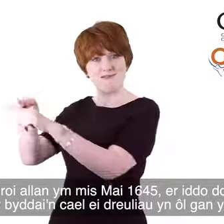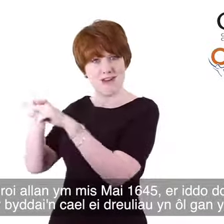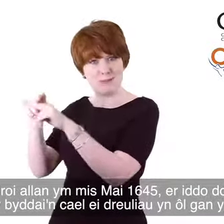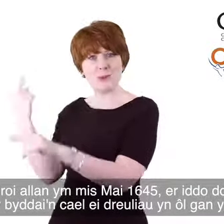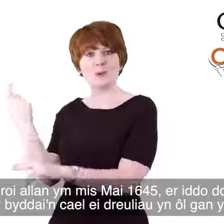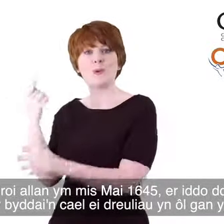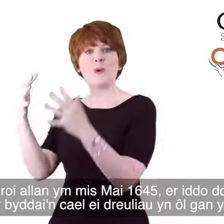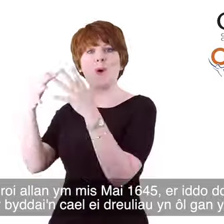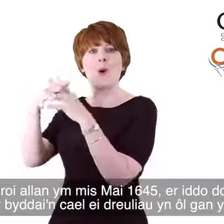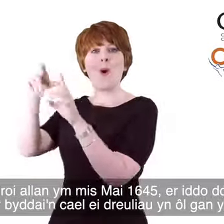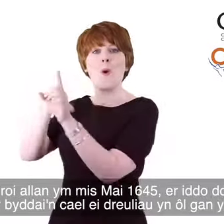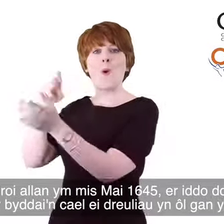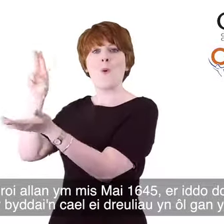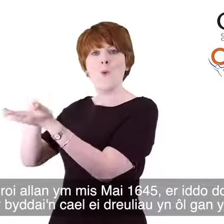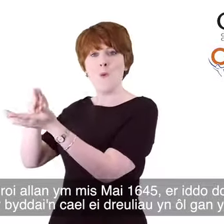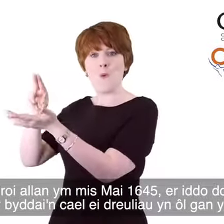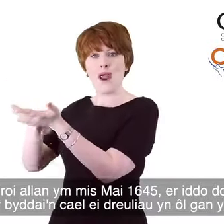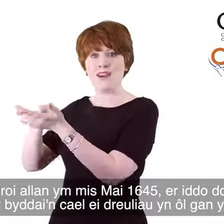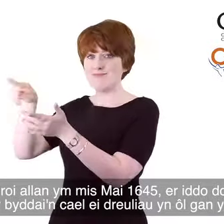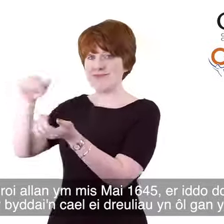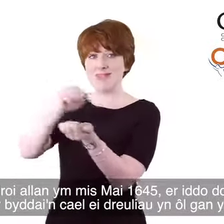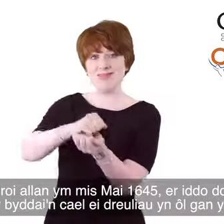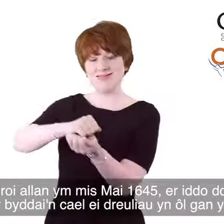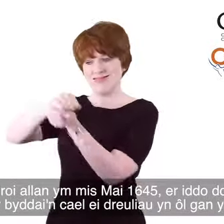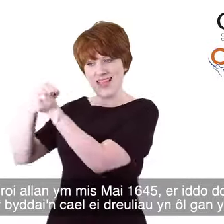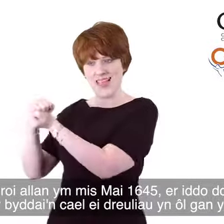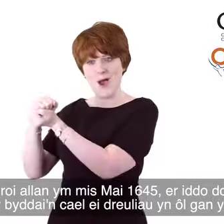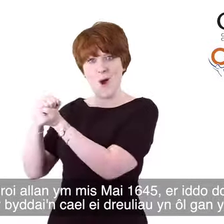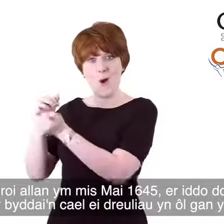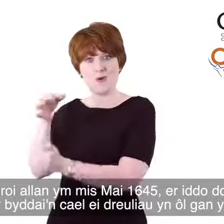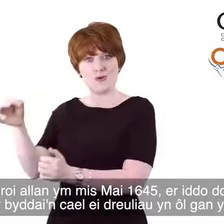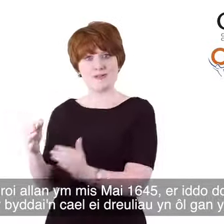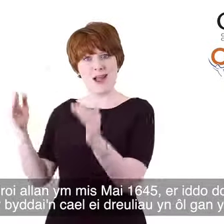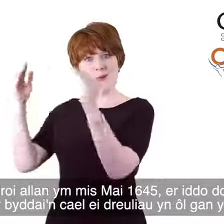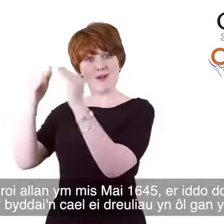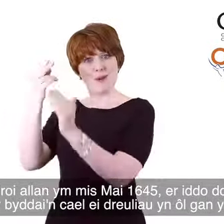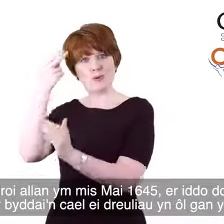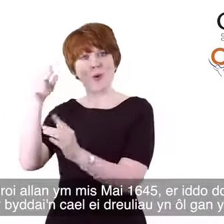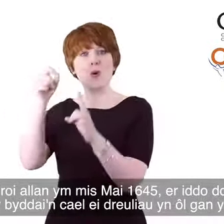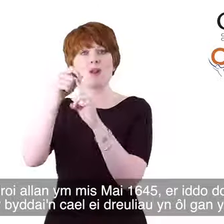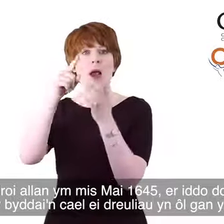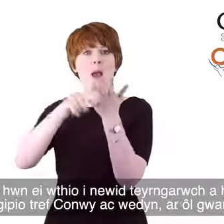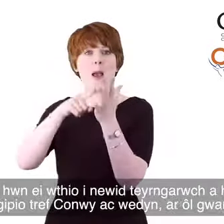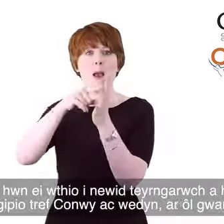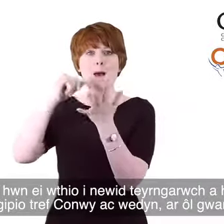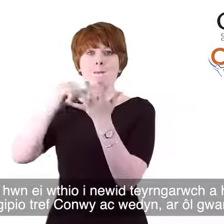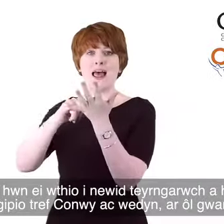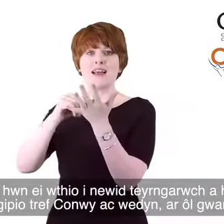1645, iddo dderbyn addewidion y byddai'n cael ei dreulio yn ôl gan y brenin. Bu'r dirmyg hwn